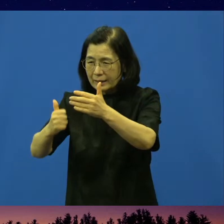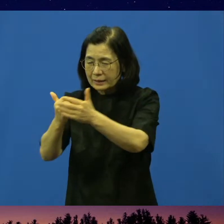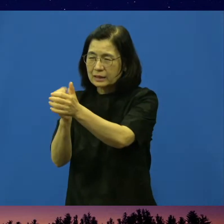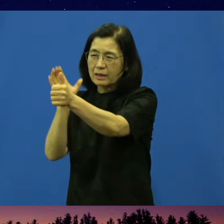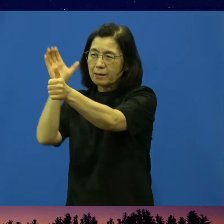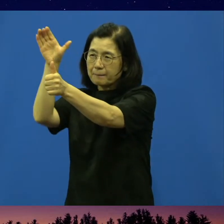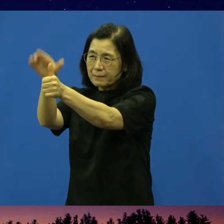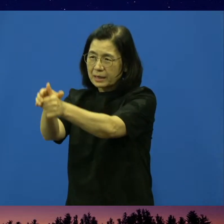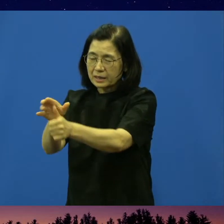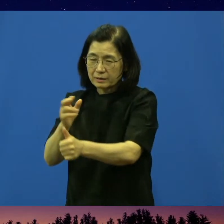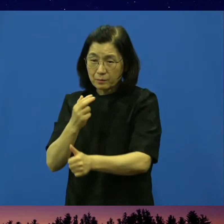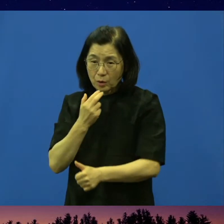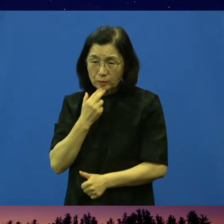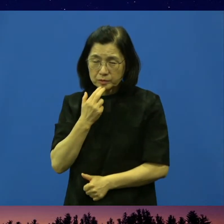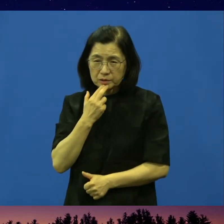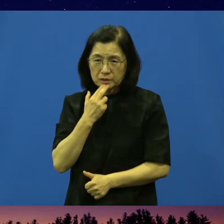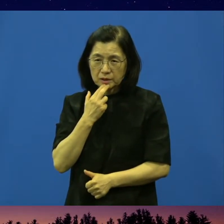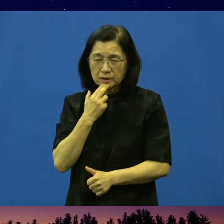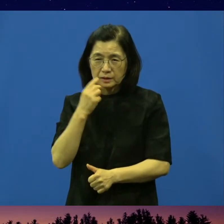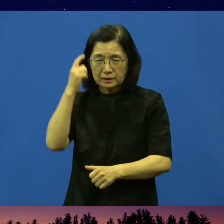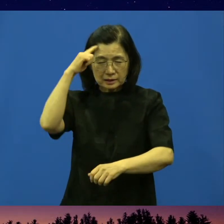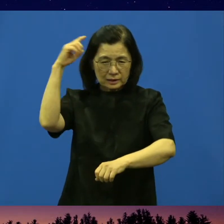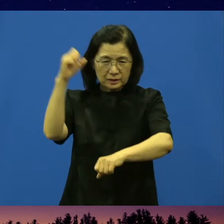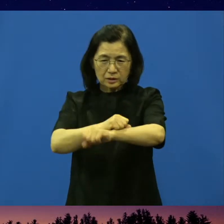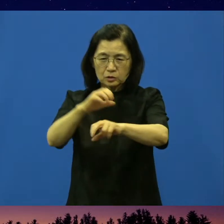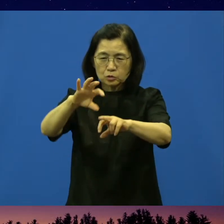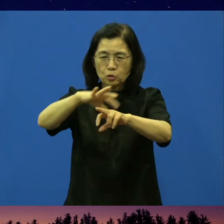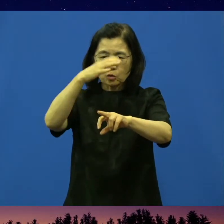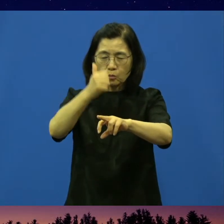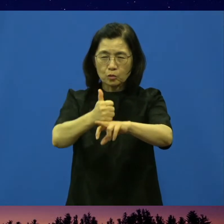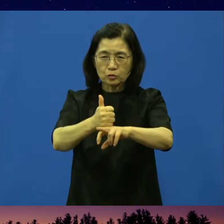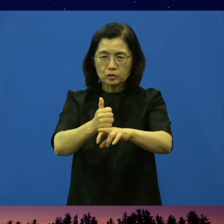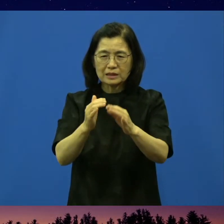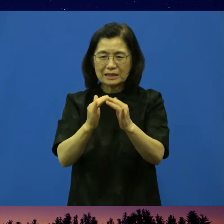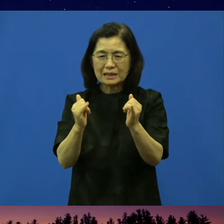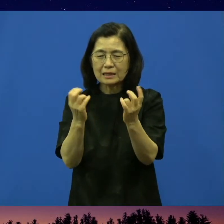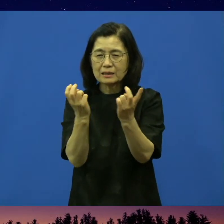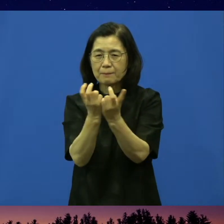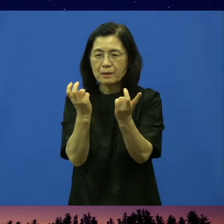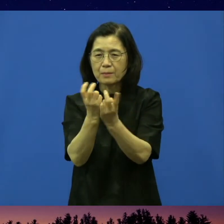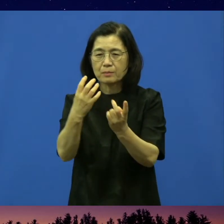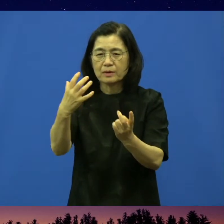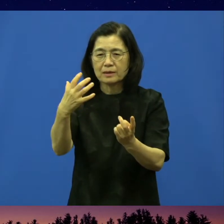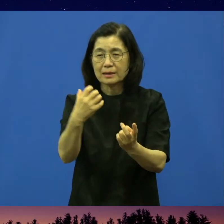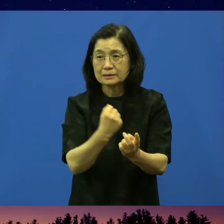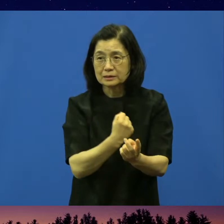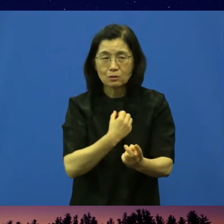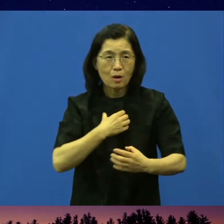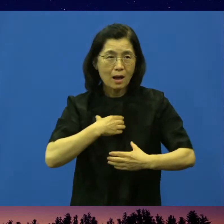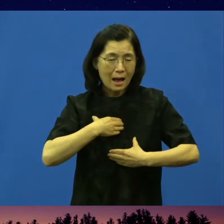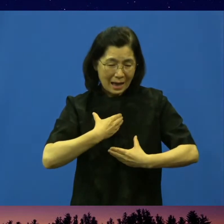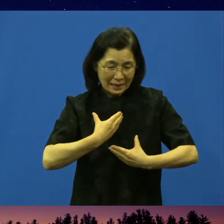맡기지 않고 자기의 방식으로 안정을 추구해요.